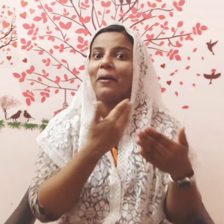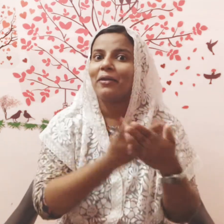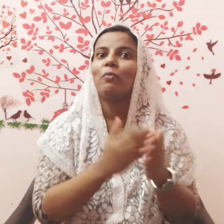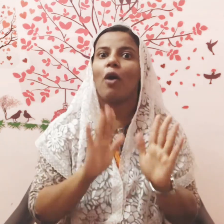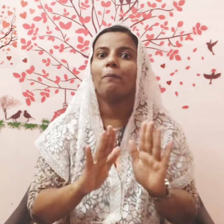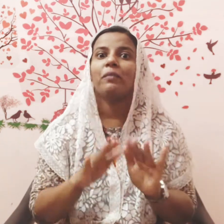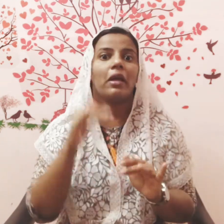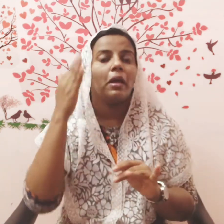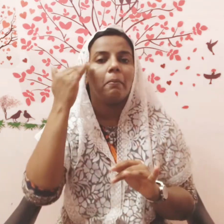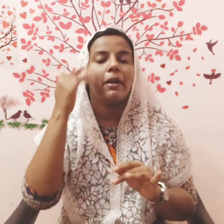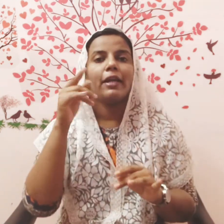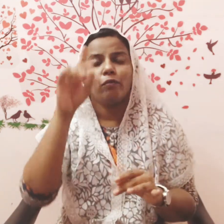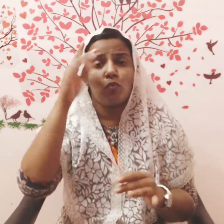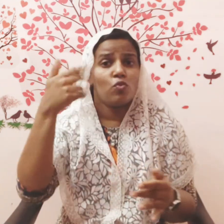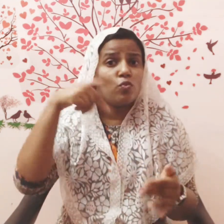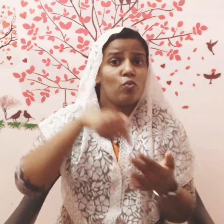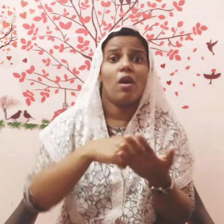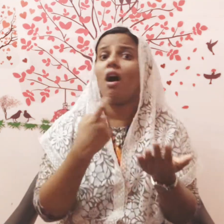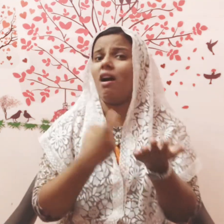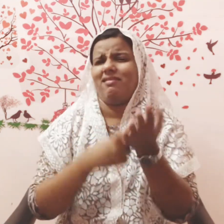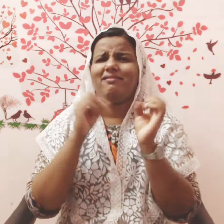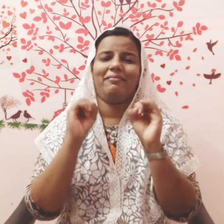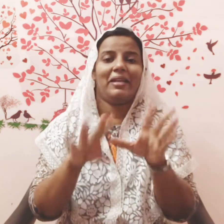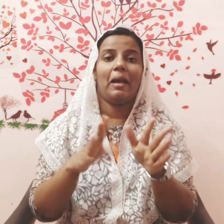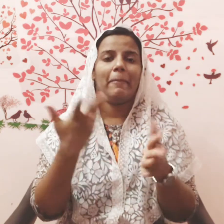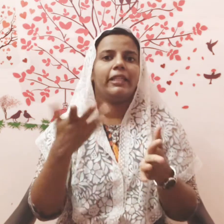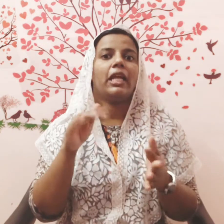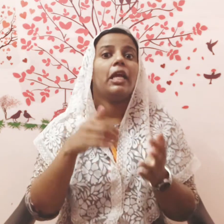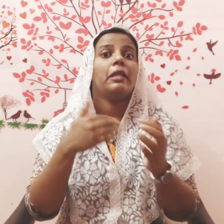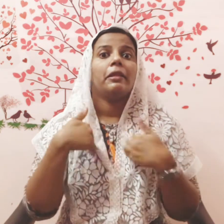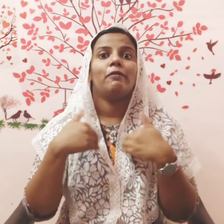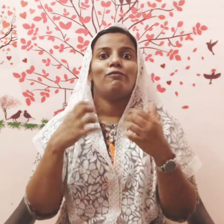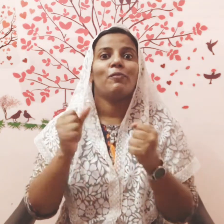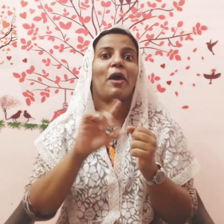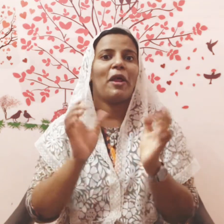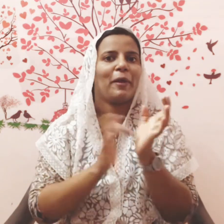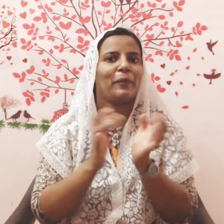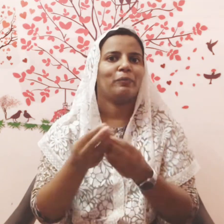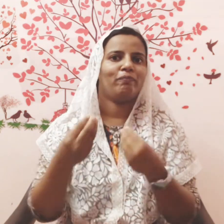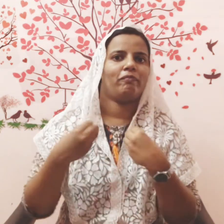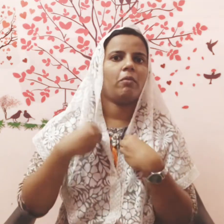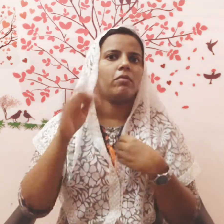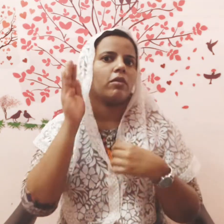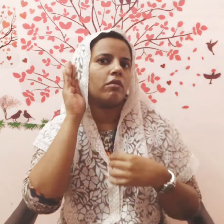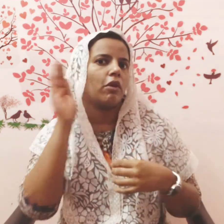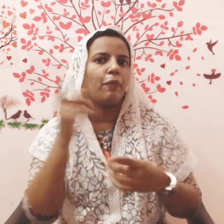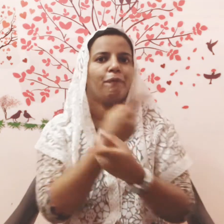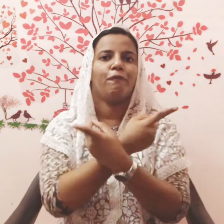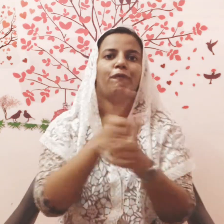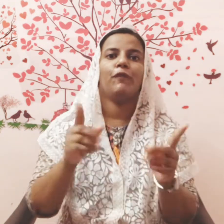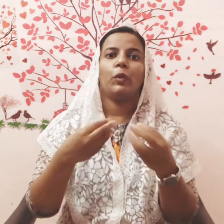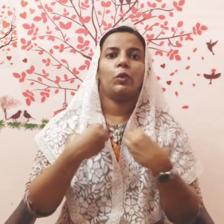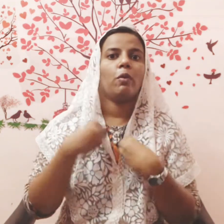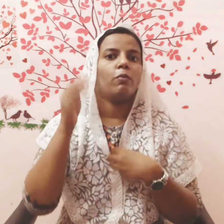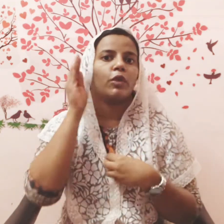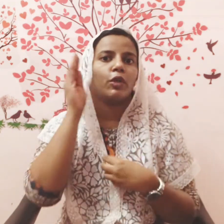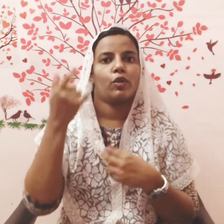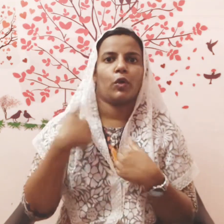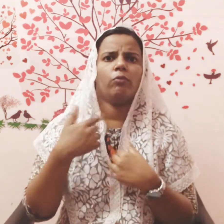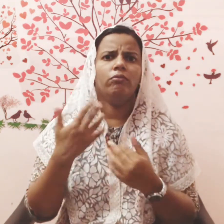അടുക്കലേക്ക്. ഇവക്ക് ആഴമായ റെവലേഷനൊന്നുമില്ല, പക്ഷേ അവൾ കേട്ടു ഇവൻ സൗഖ്യമാക്കുന്നവനാണെന്ന്, അവൾ കേട്ടു ഇവൾക്ക് വിടുവിപ്പാൻ കഴിയുമെന്ന് അവൾ തീരുമാനിച്ചു. എന്നാൽ